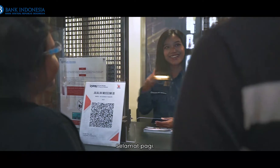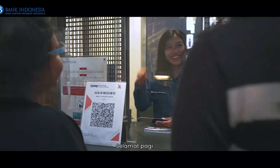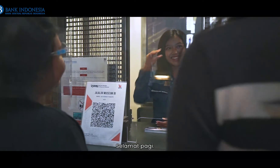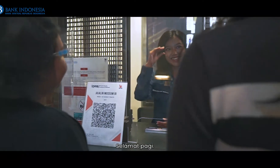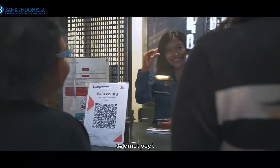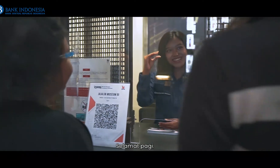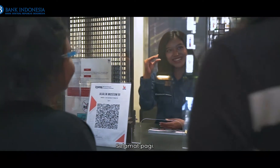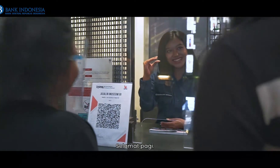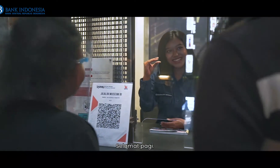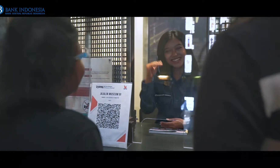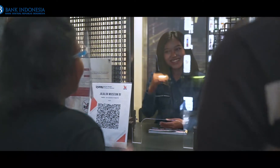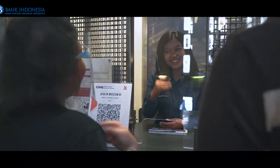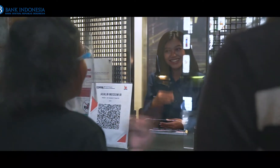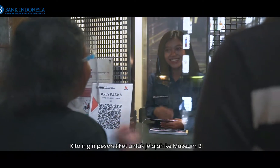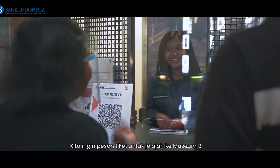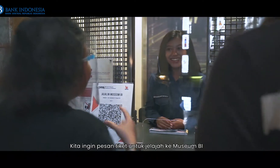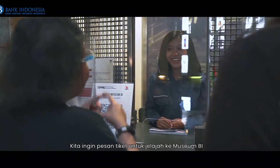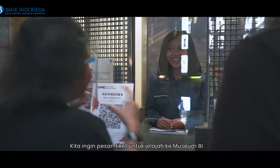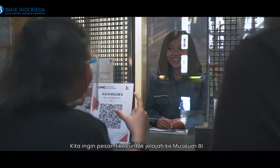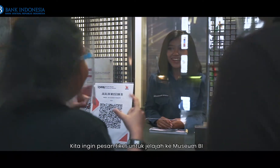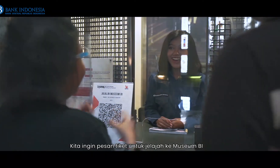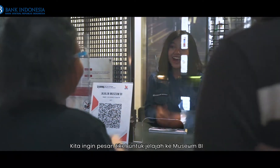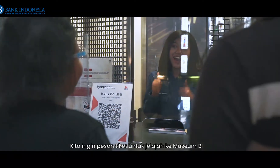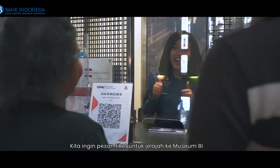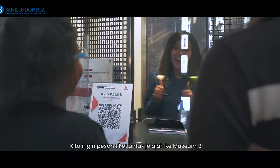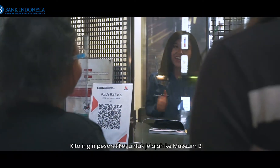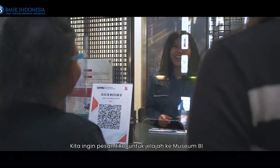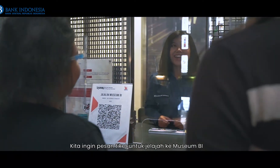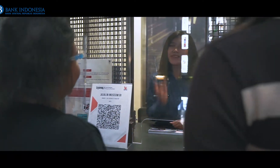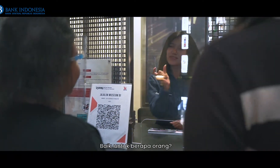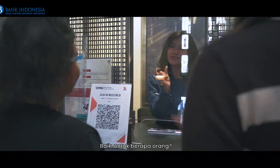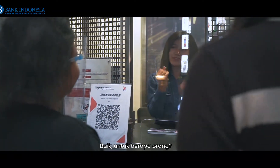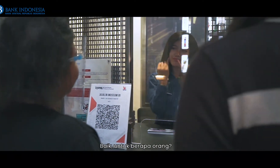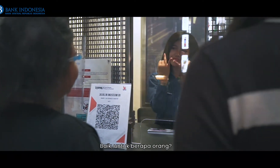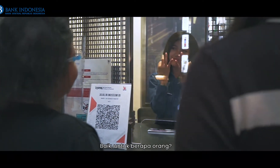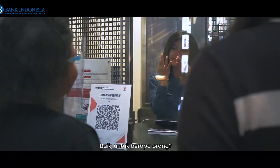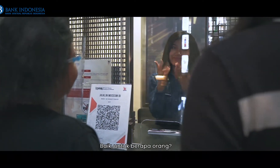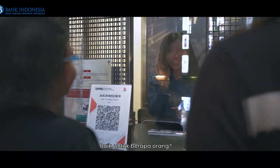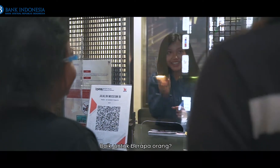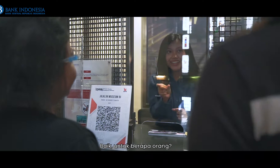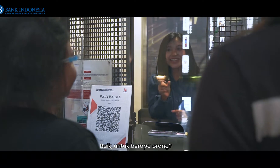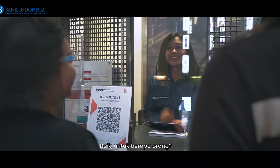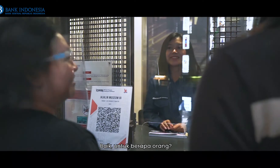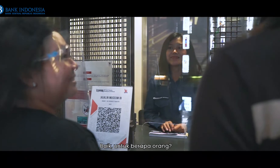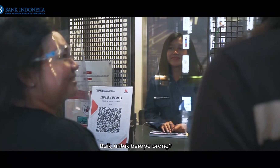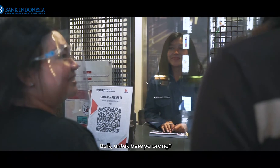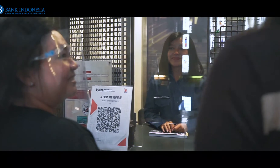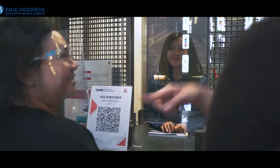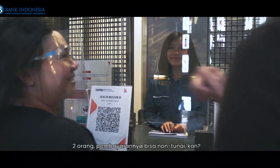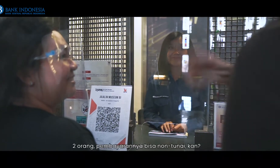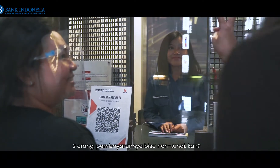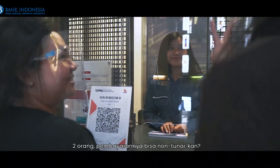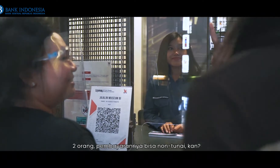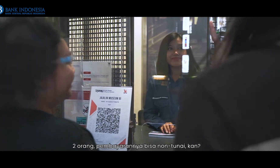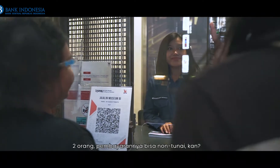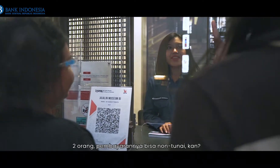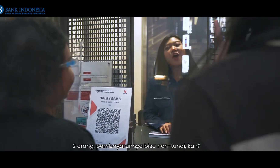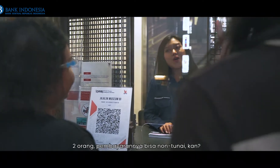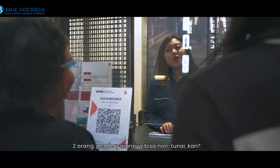Selamat pagi. Kita ingin pesan tiket untuk jelajah ke Museum BI. Baik, untuk berapa orang? Untuk 2 orang,